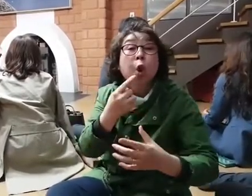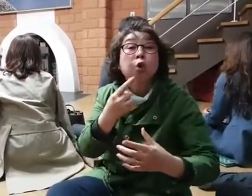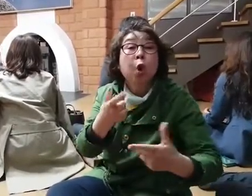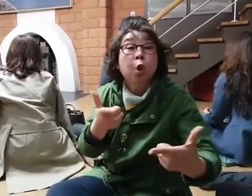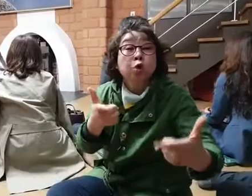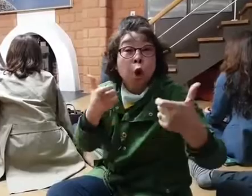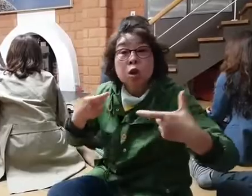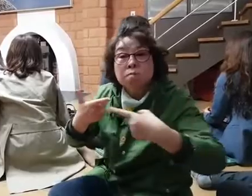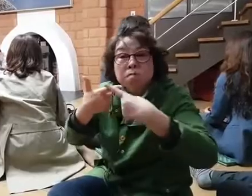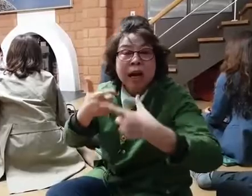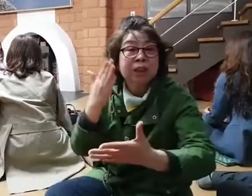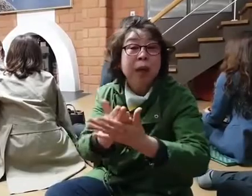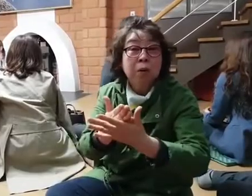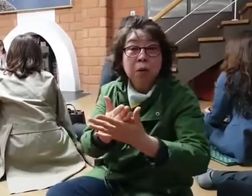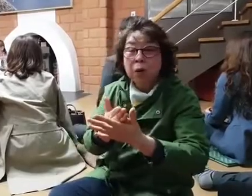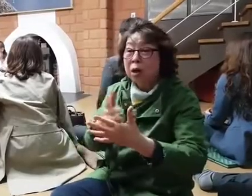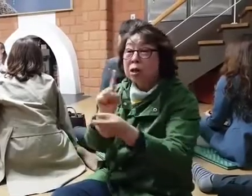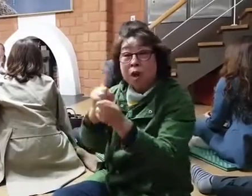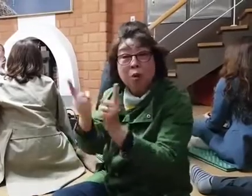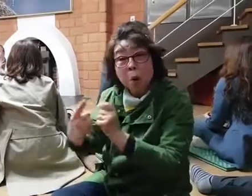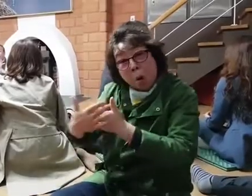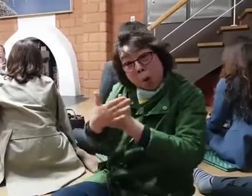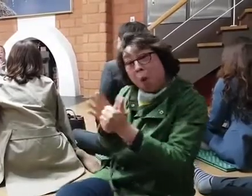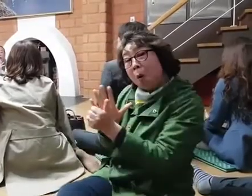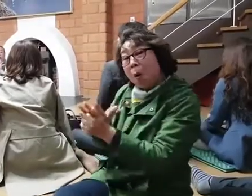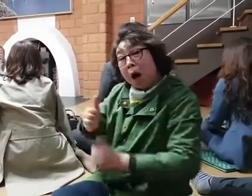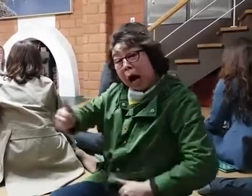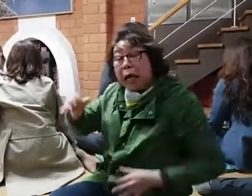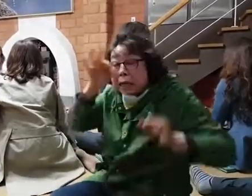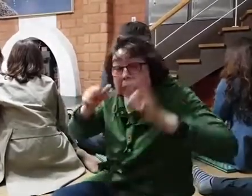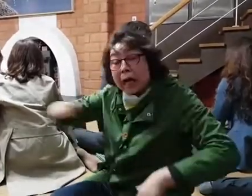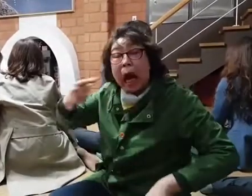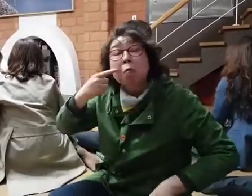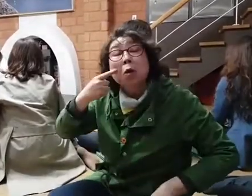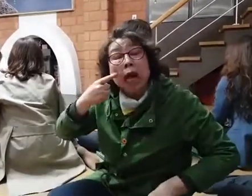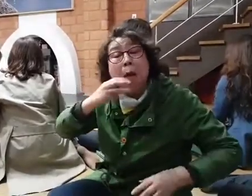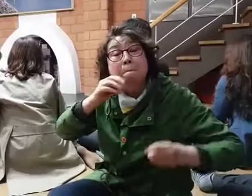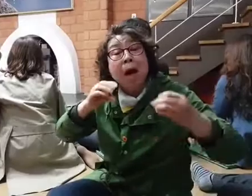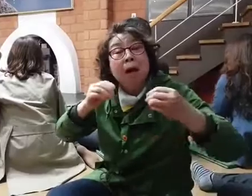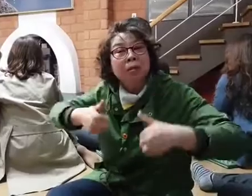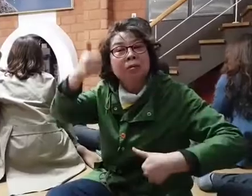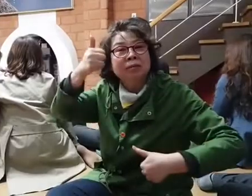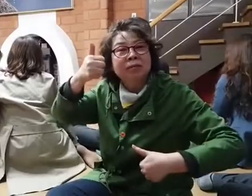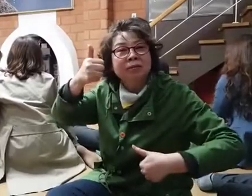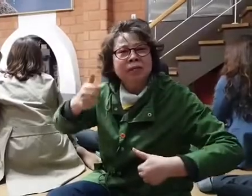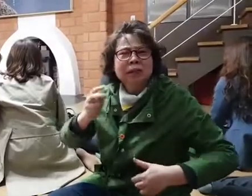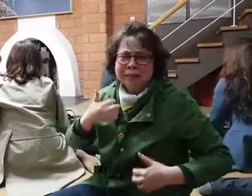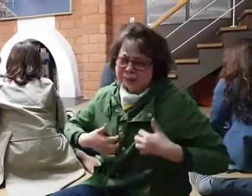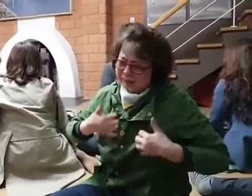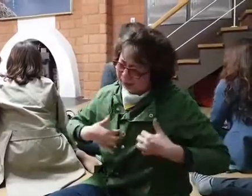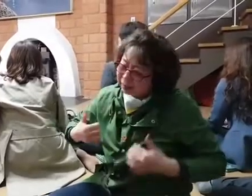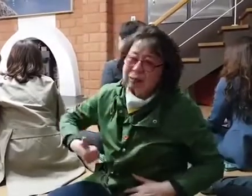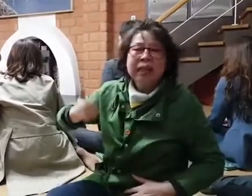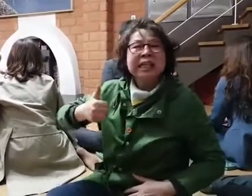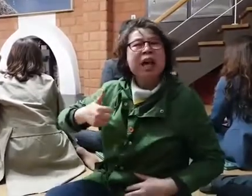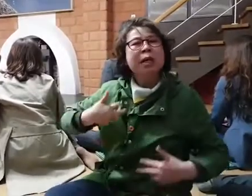서로가 도울리는 우리가 도우는 방법으로 계속 연구하고 찾아가자. 이렇게 한다면 아주 재밌는 일이 있을 수가 있죠.